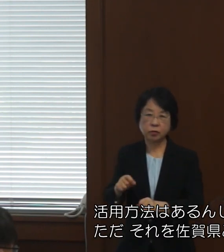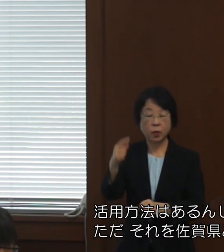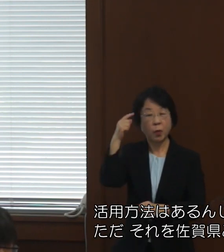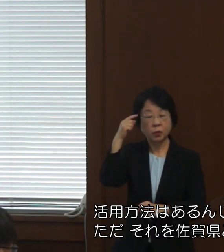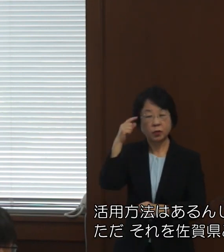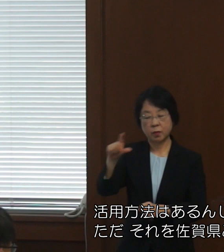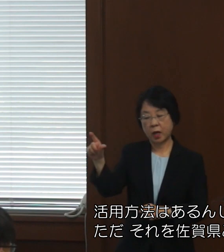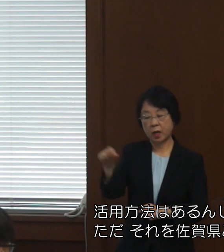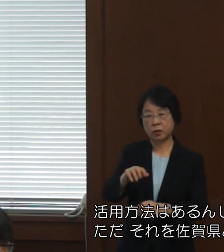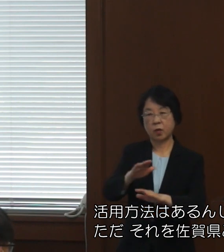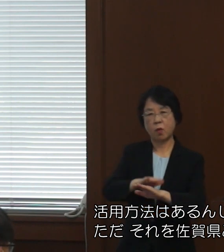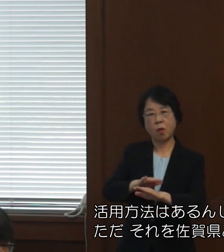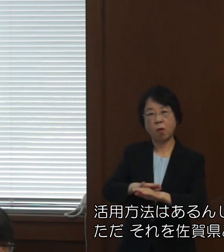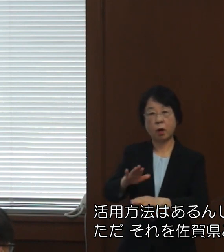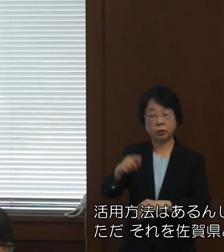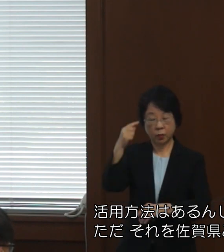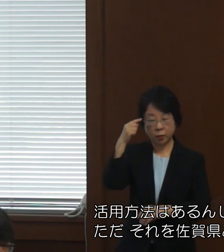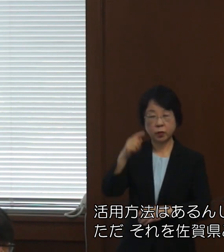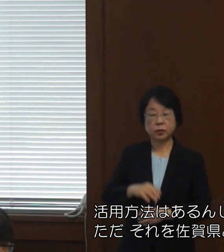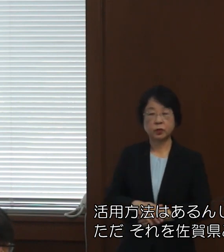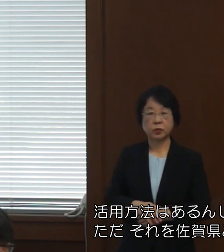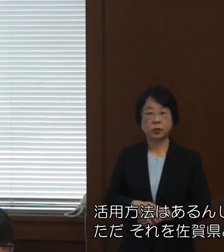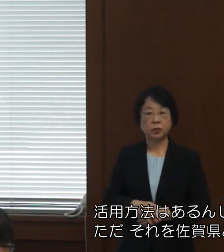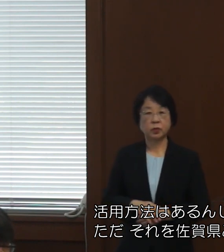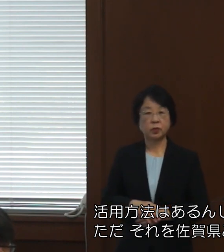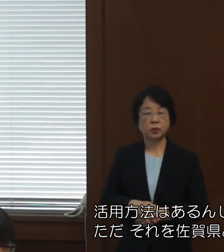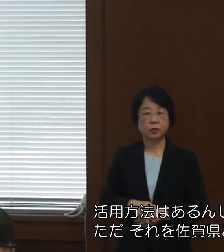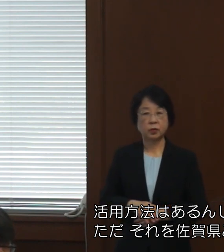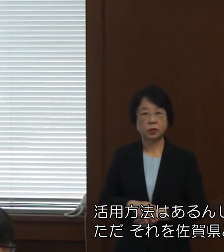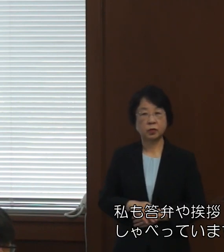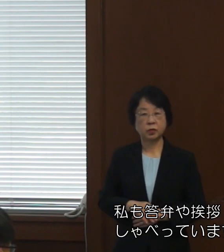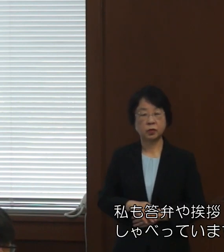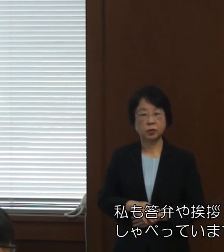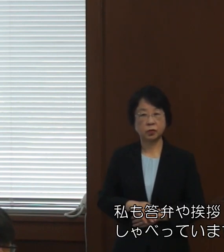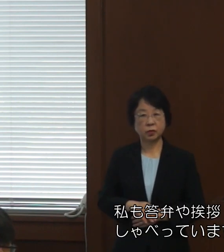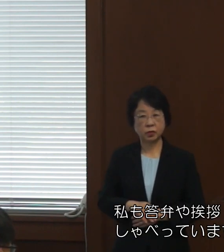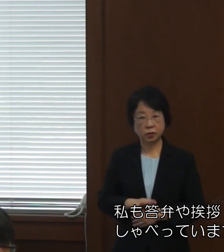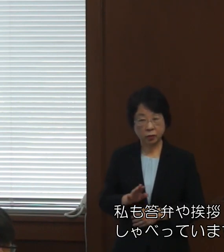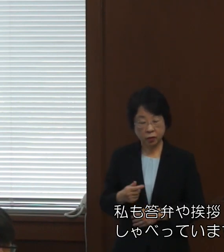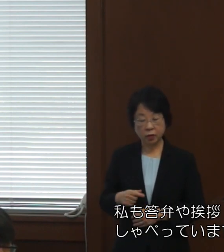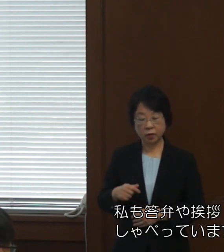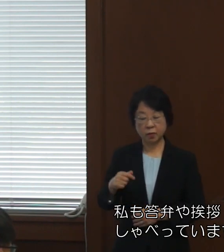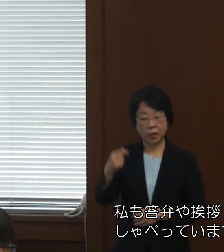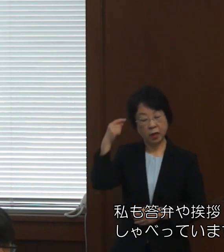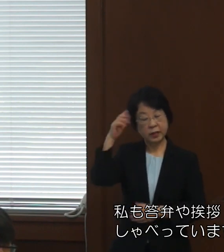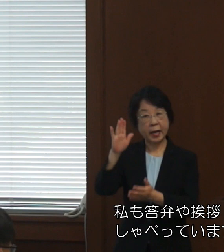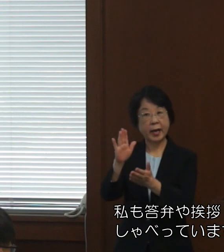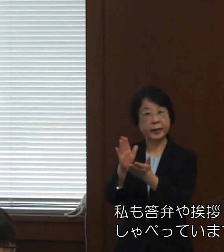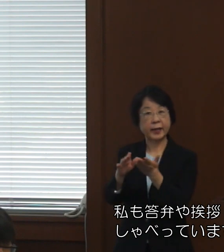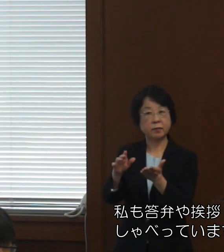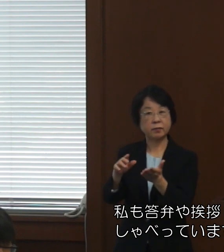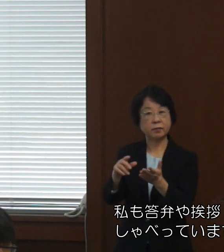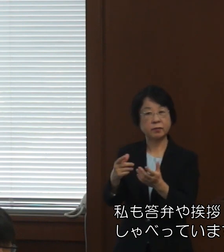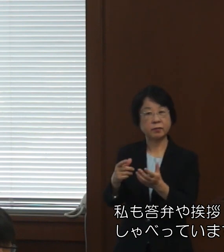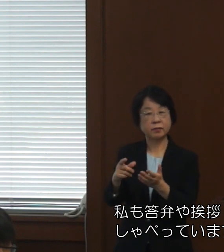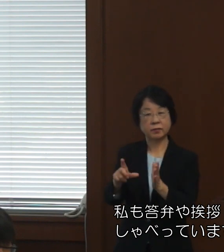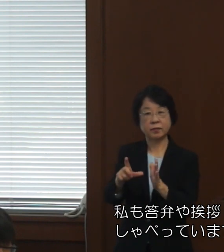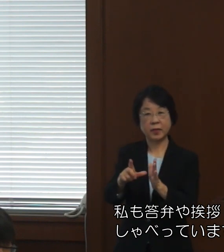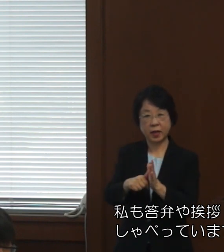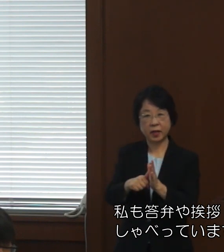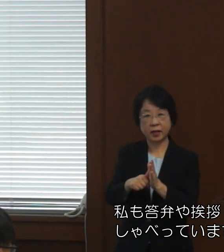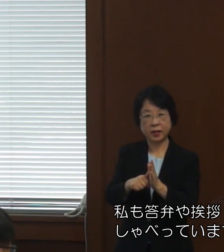のかなというふうに思いますけれどもただそのそれを境目みたいに私も答弁や挨拶毎回